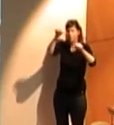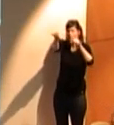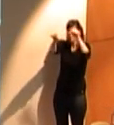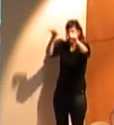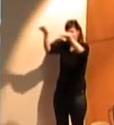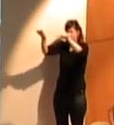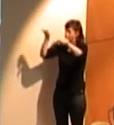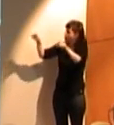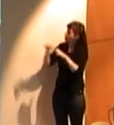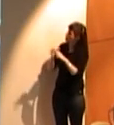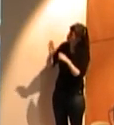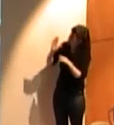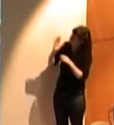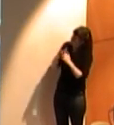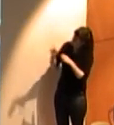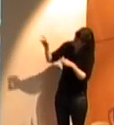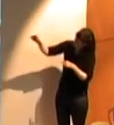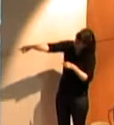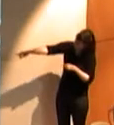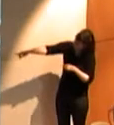sur des références. Voilà.